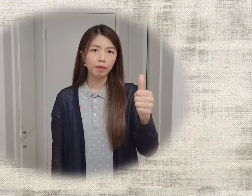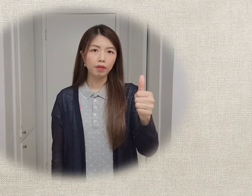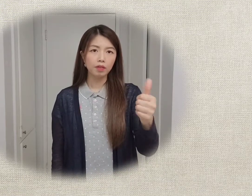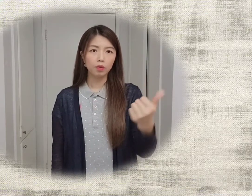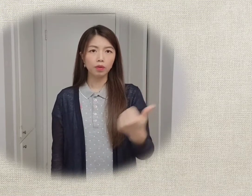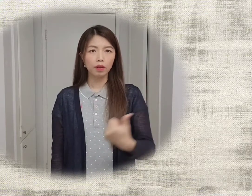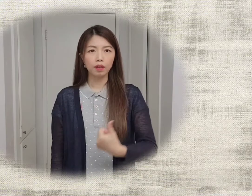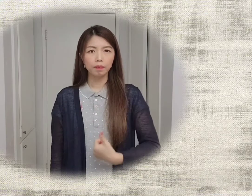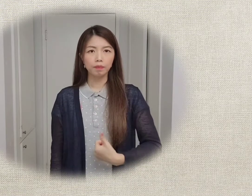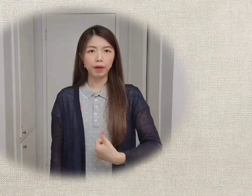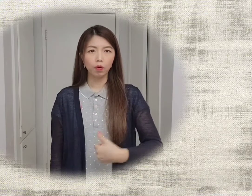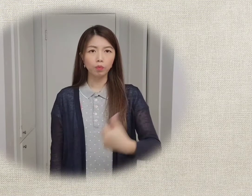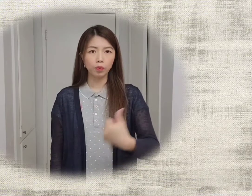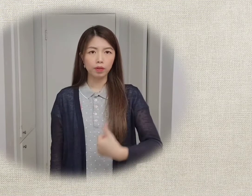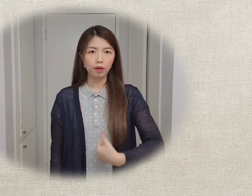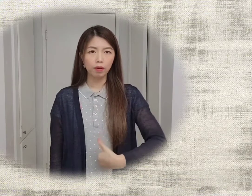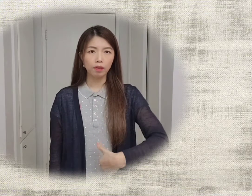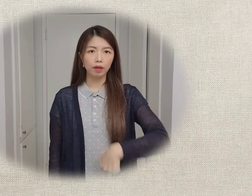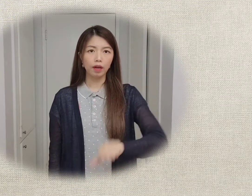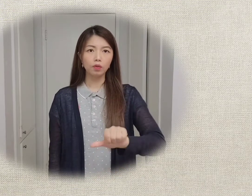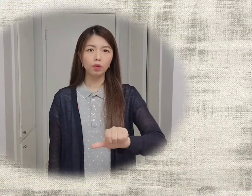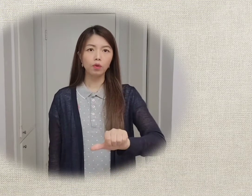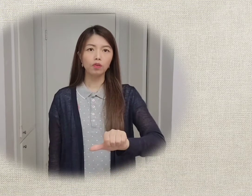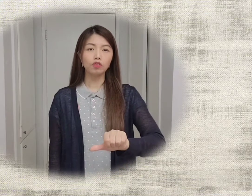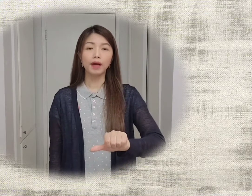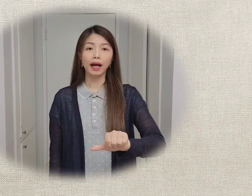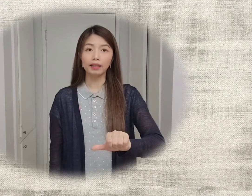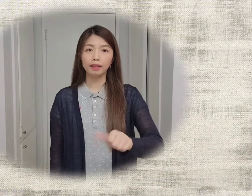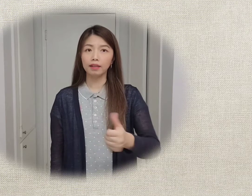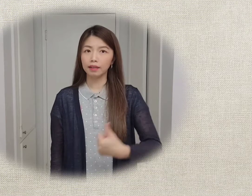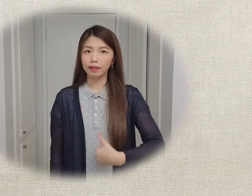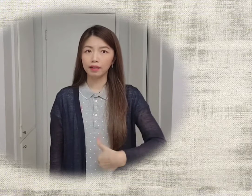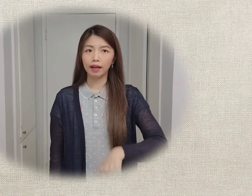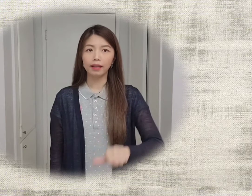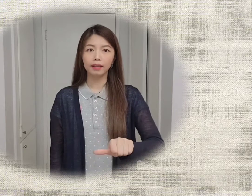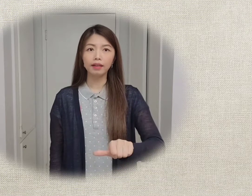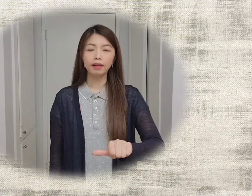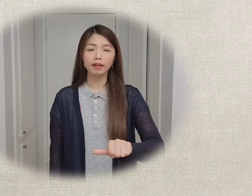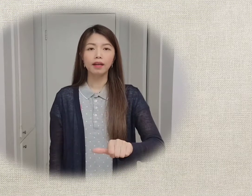엄지만 펼친 손을 배꼽 쪽에서 이렇게 손 돌려주시면 아들.